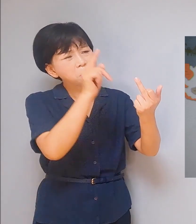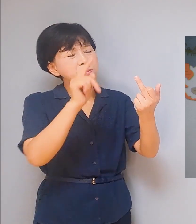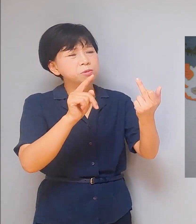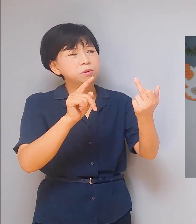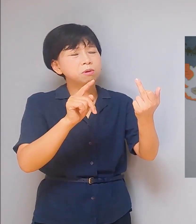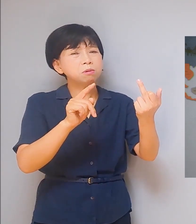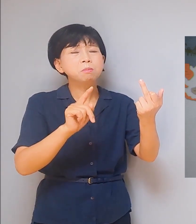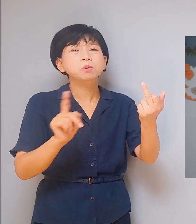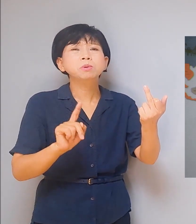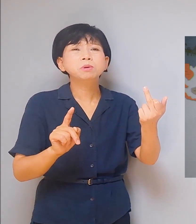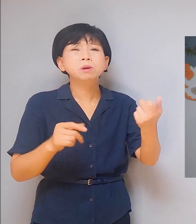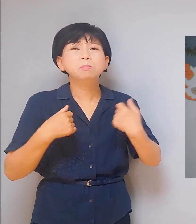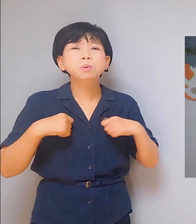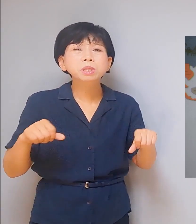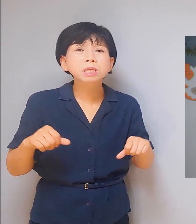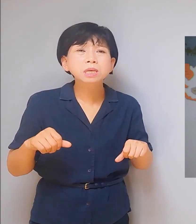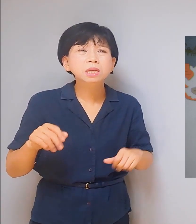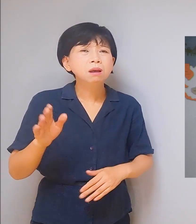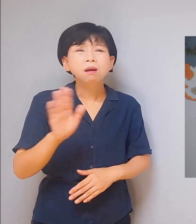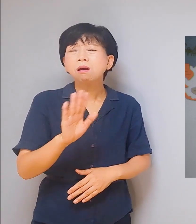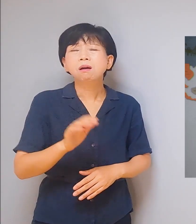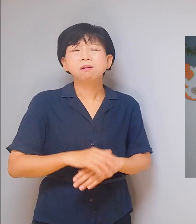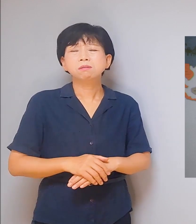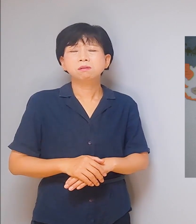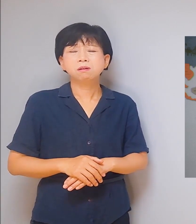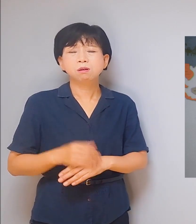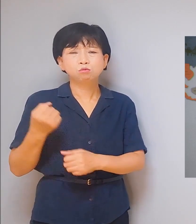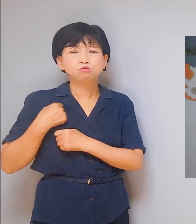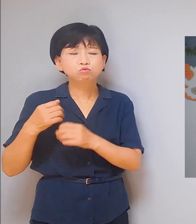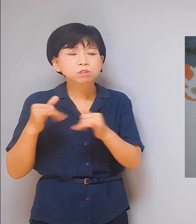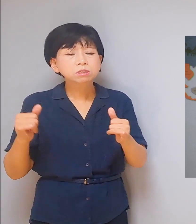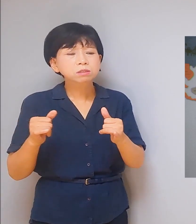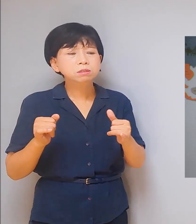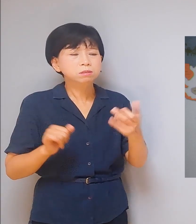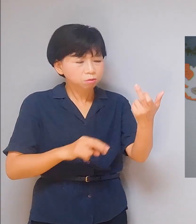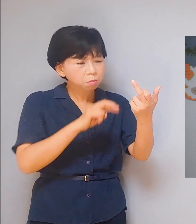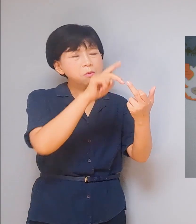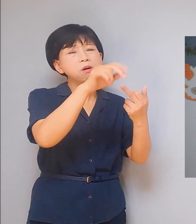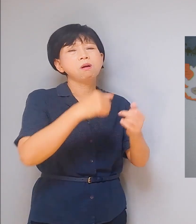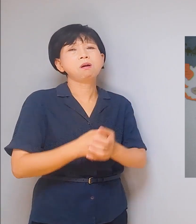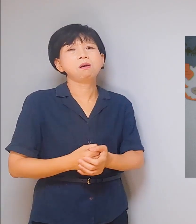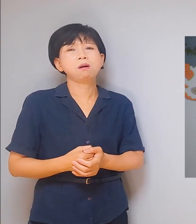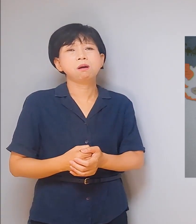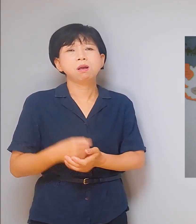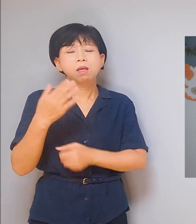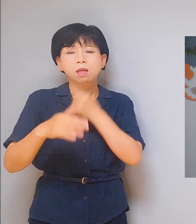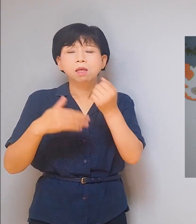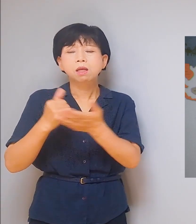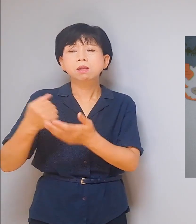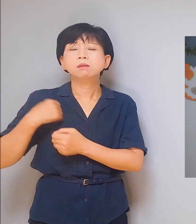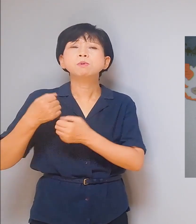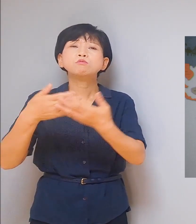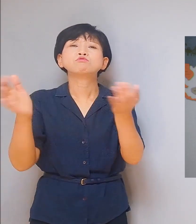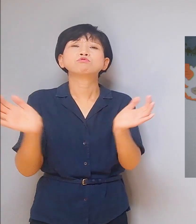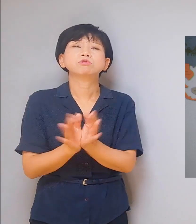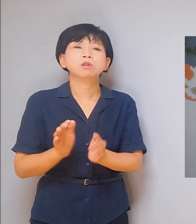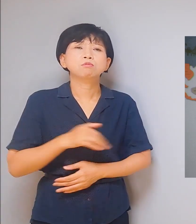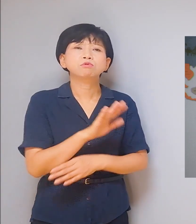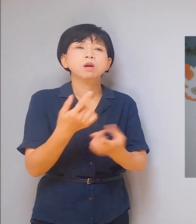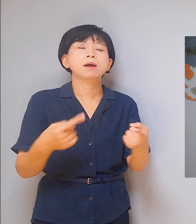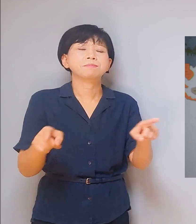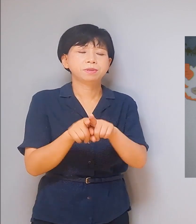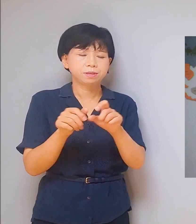거죠. 사랑하는 성도 여러분, 마하나임 하나님의 군대가 우리와 함께 하시는 줄